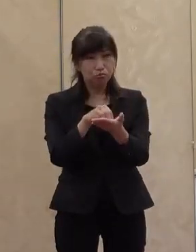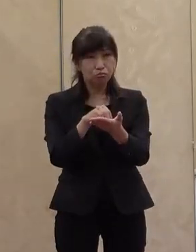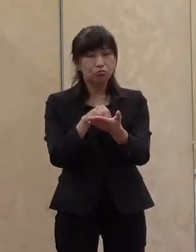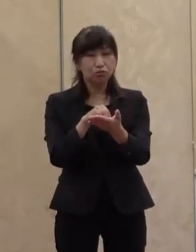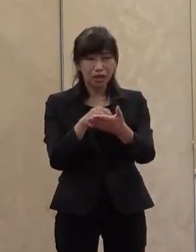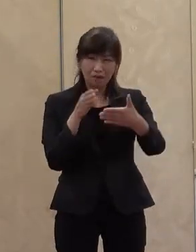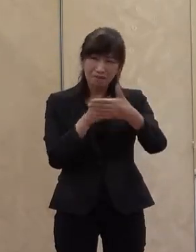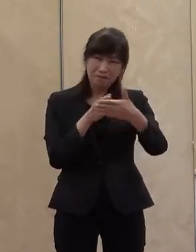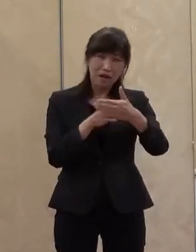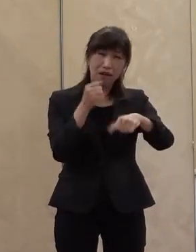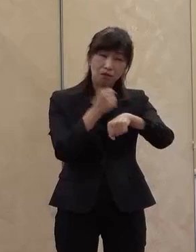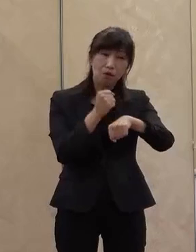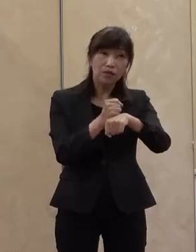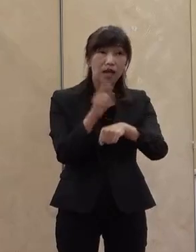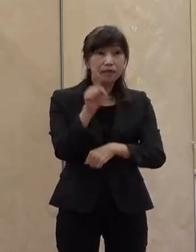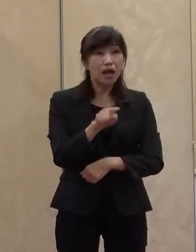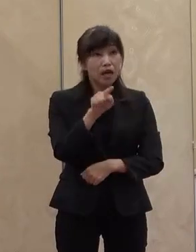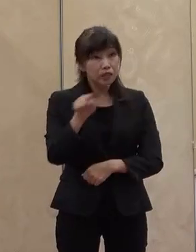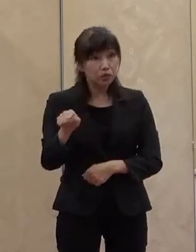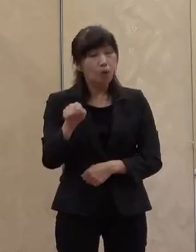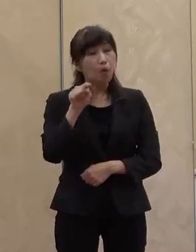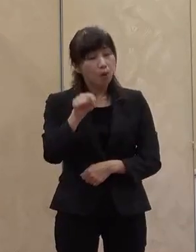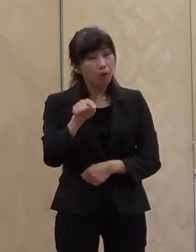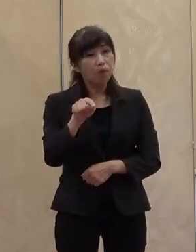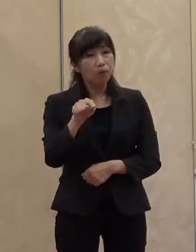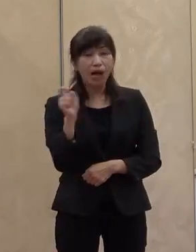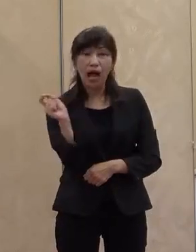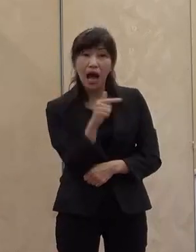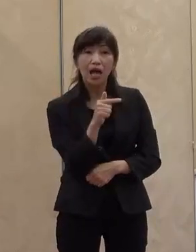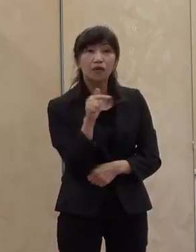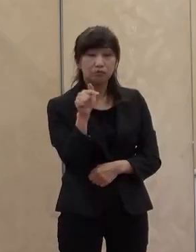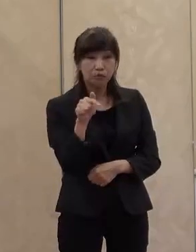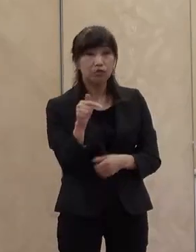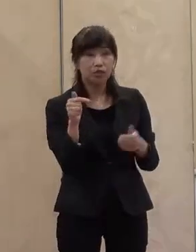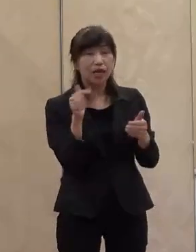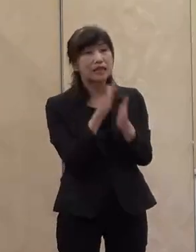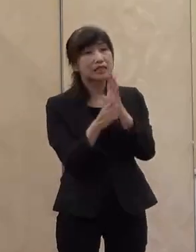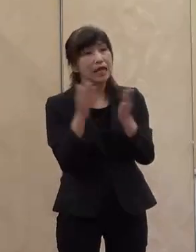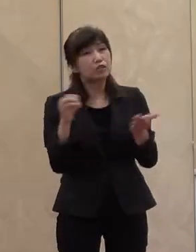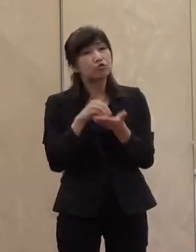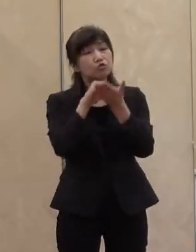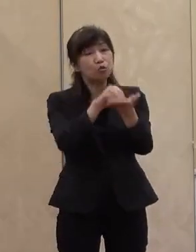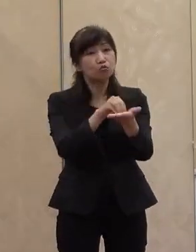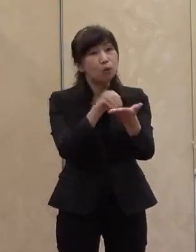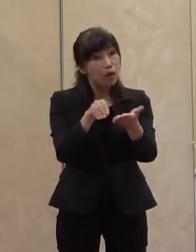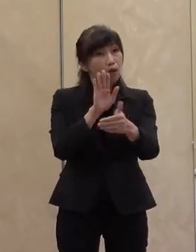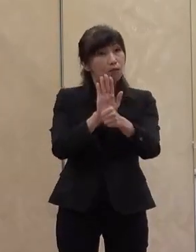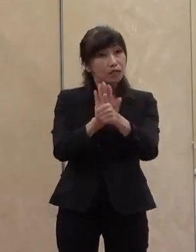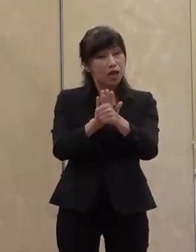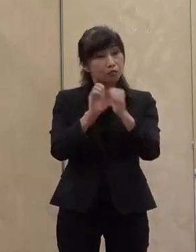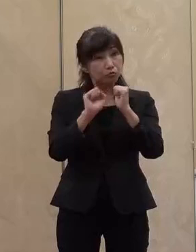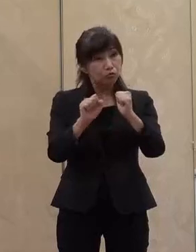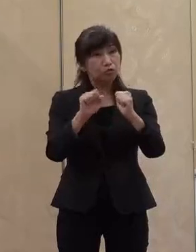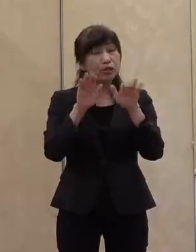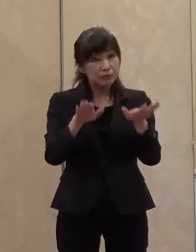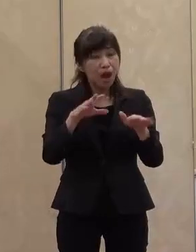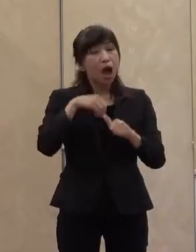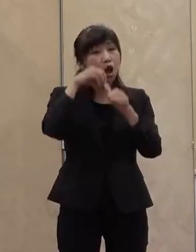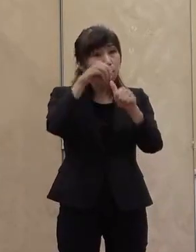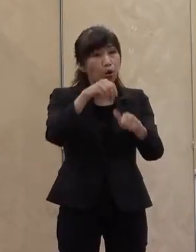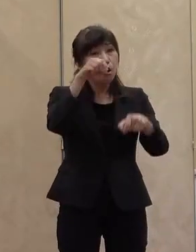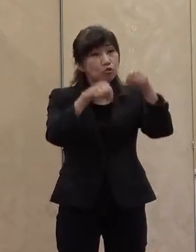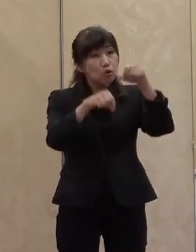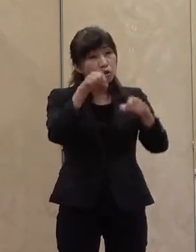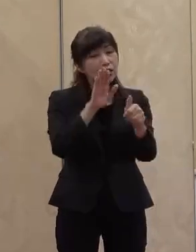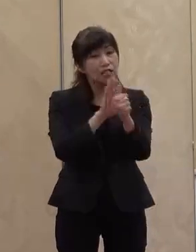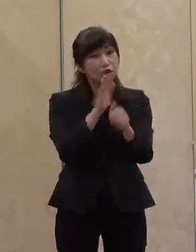困難な方の早期の再就職支援、それからずっと、まあ、今は雇用調整助成金で休業状態